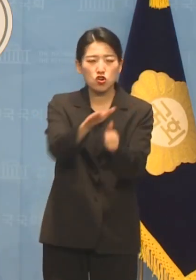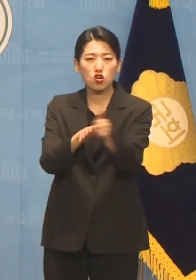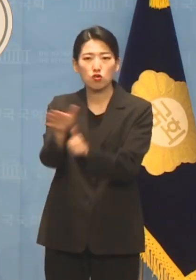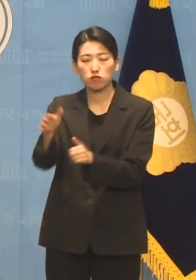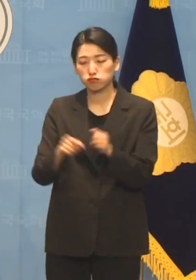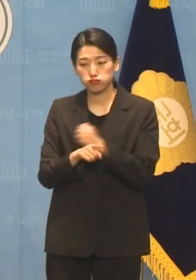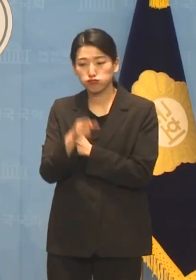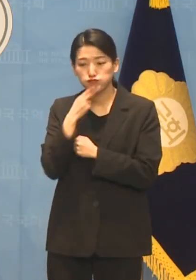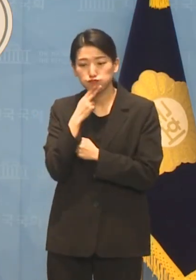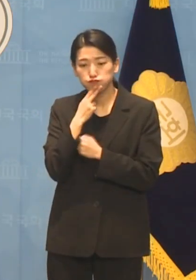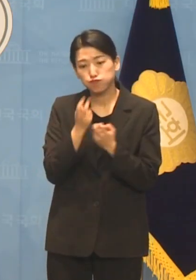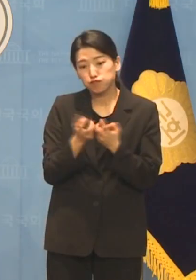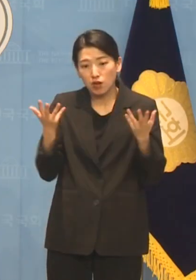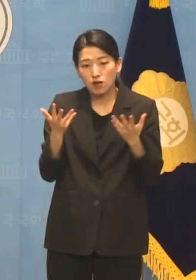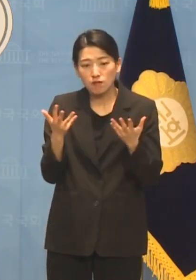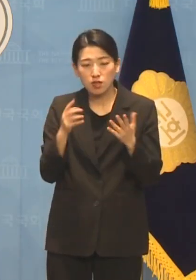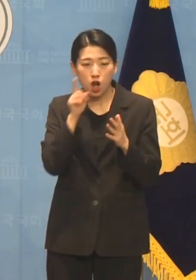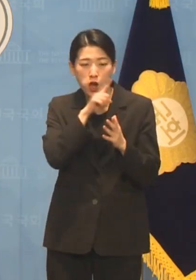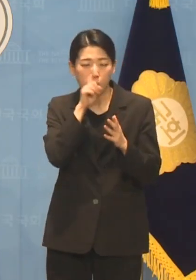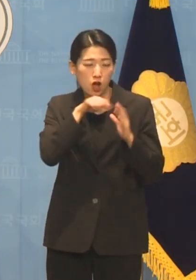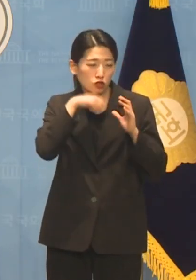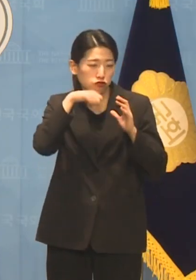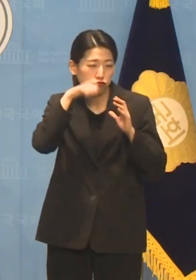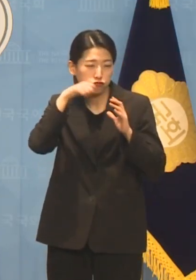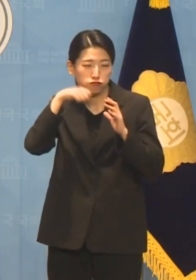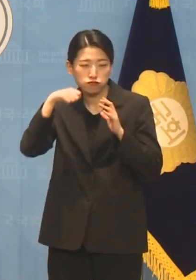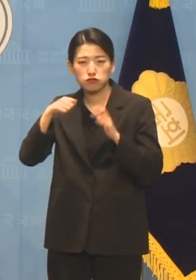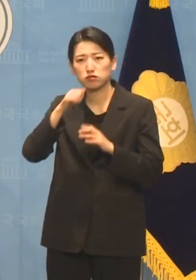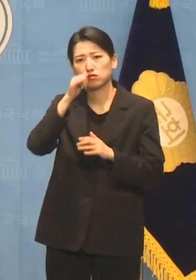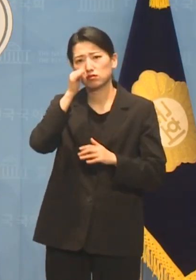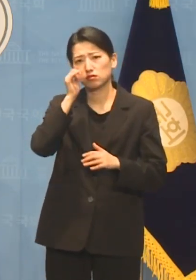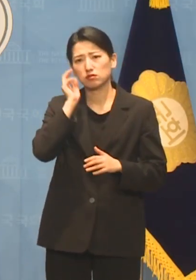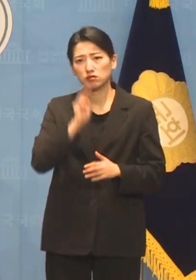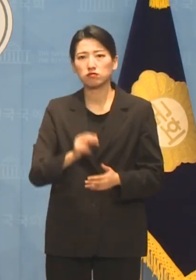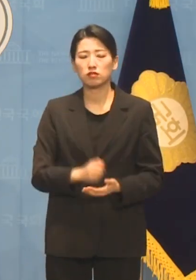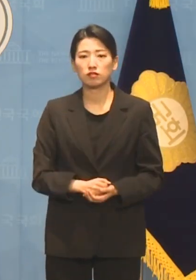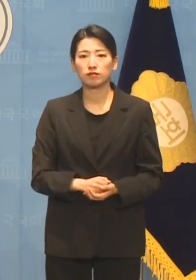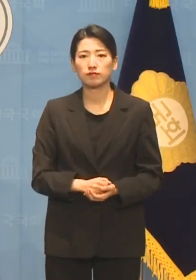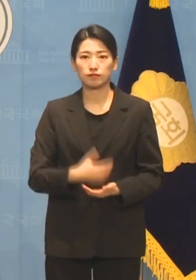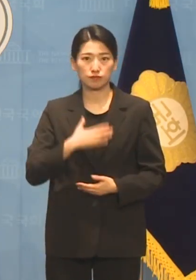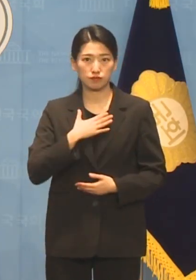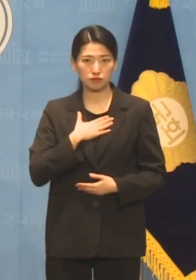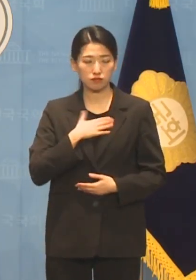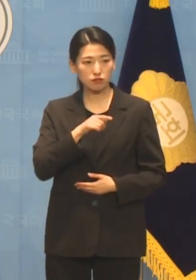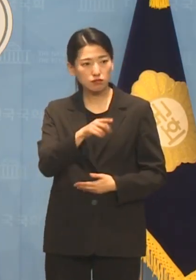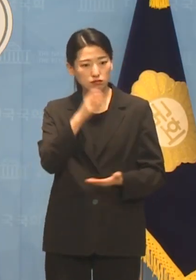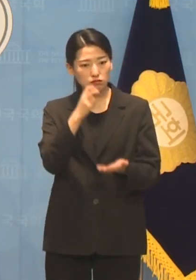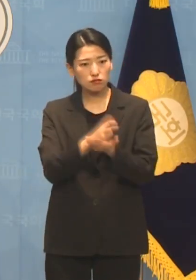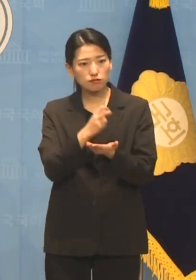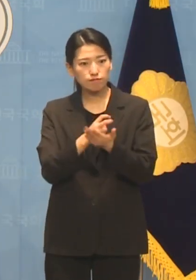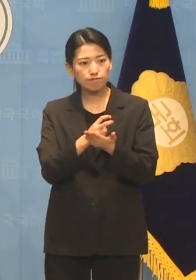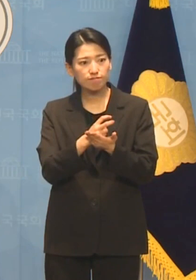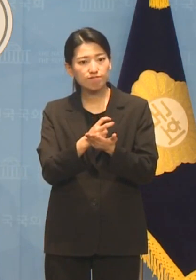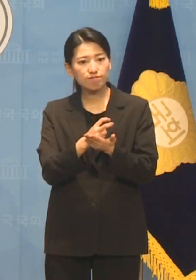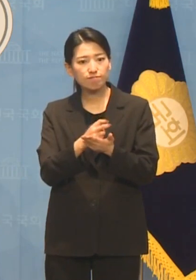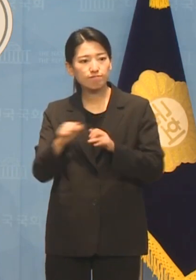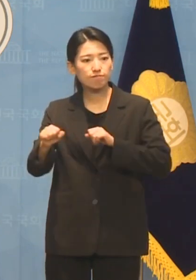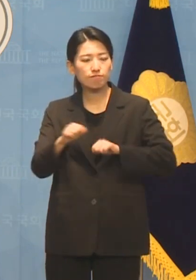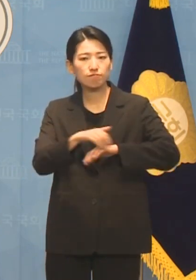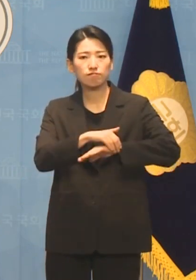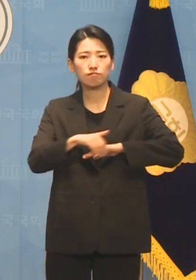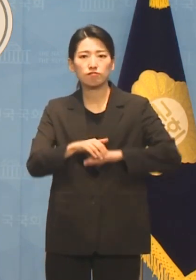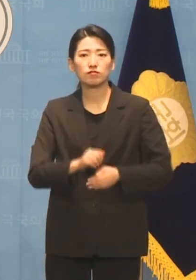음모론 유포도 계속되고 있습니다. 이에 대해 허위조작 감시단은 강력한 법적 대응을 추진할 계획입니다.